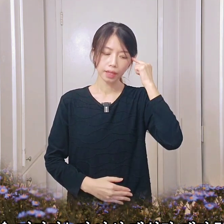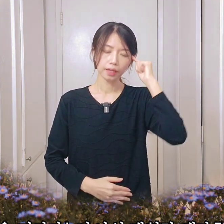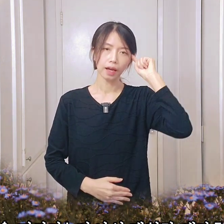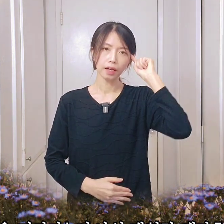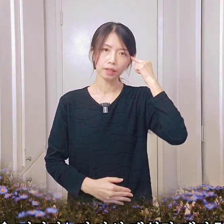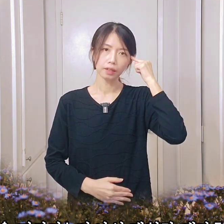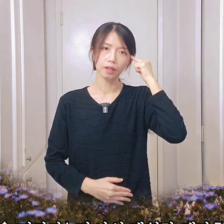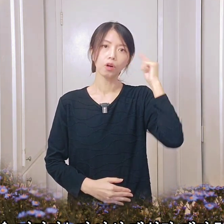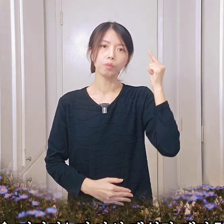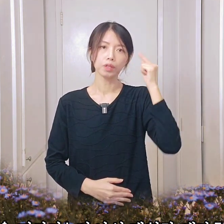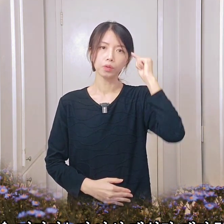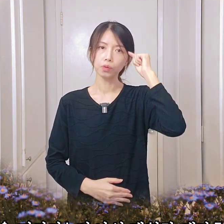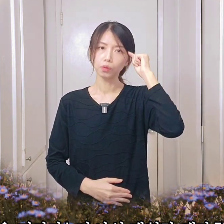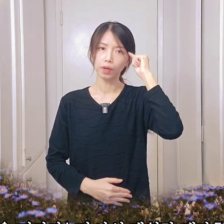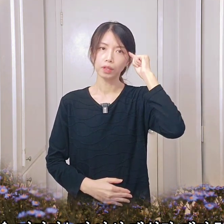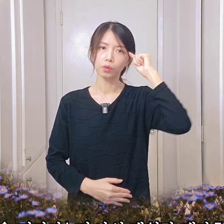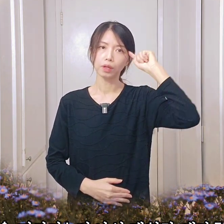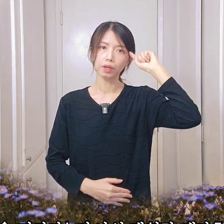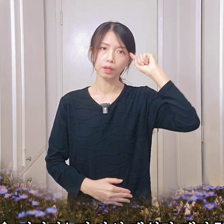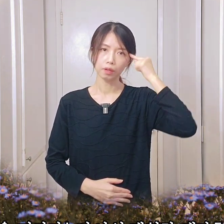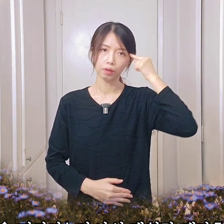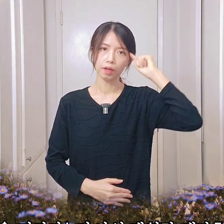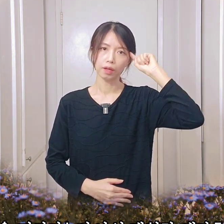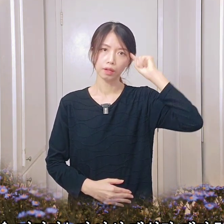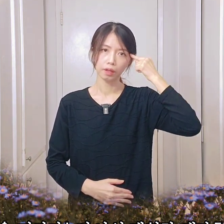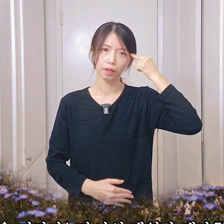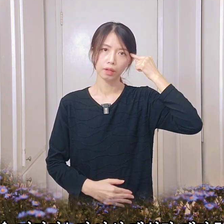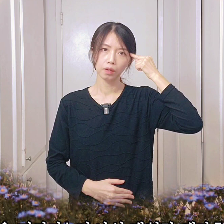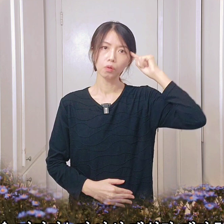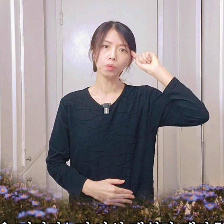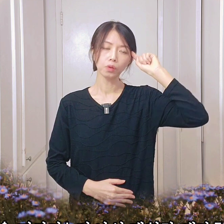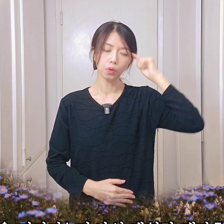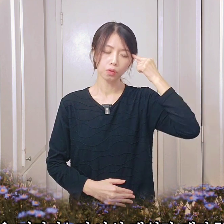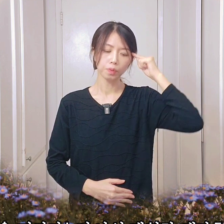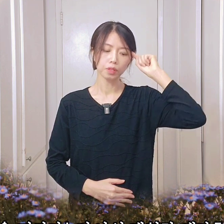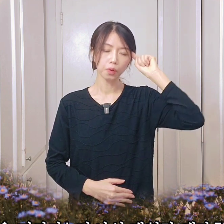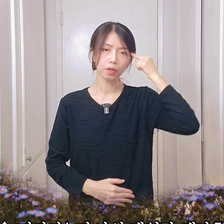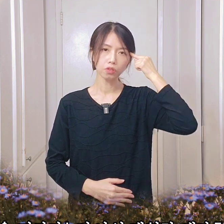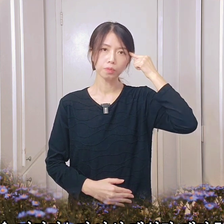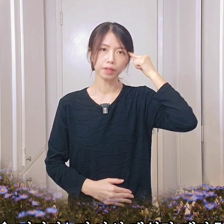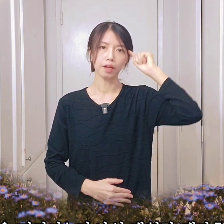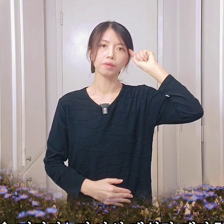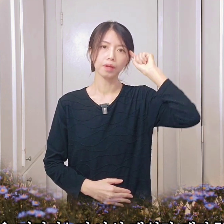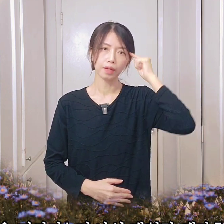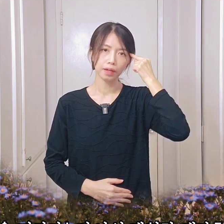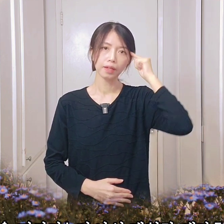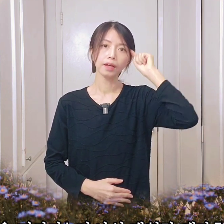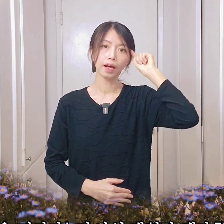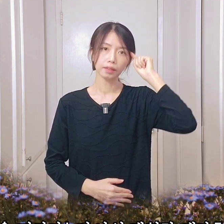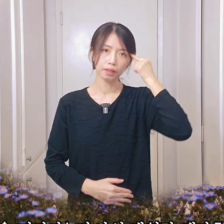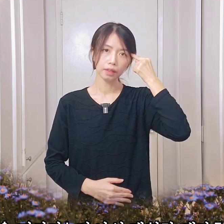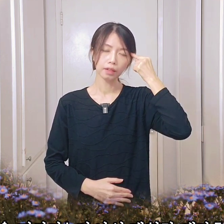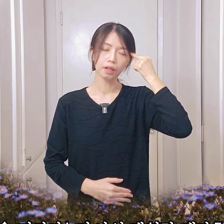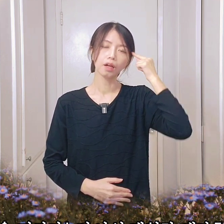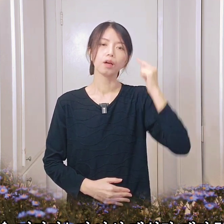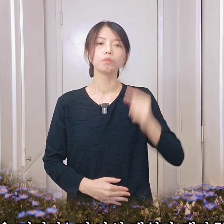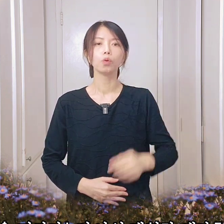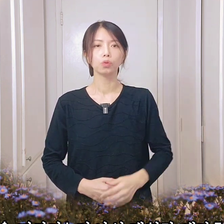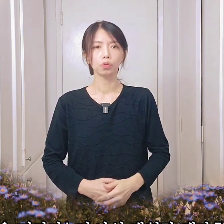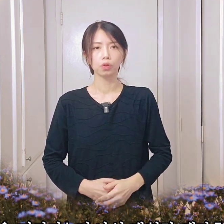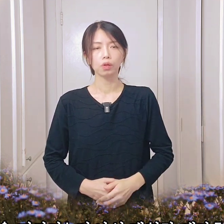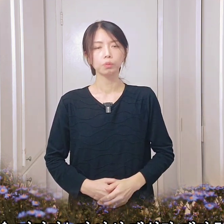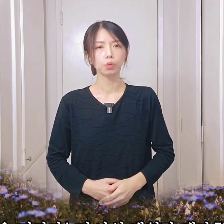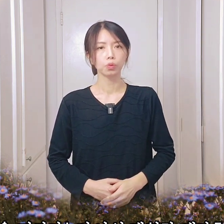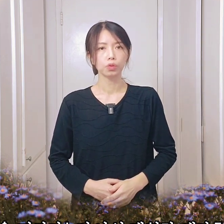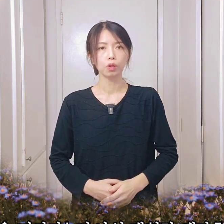생각들, 검지로 관자놀이를 이렇게 손목을 돌려주면서 표현해 주시면 돼요. 생각들